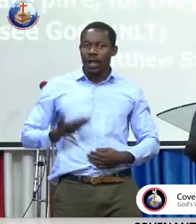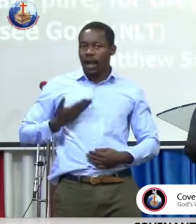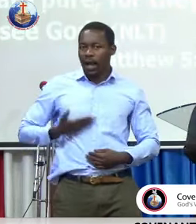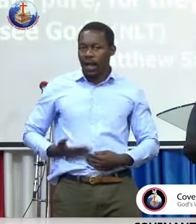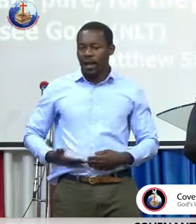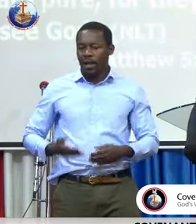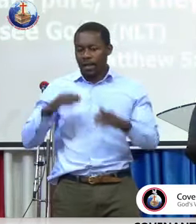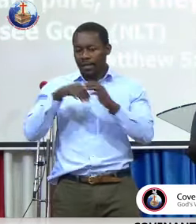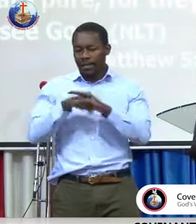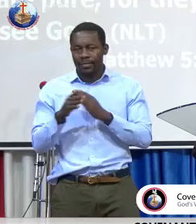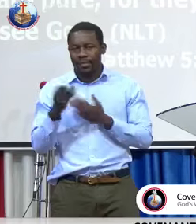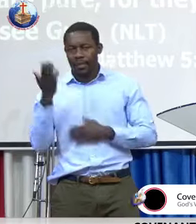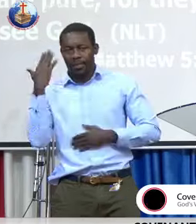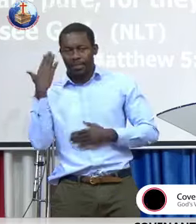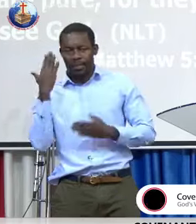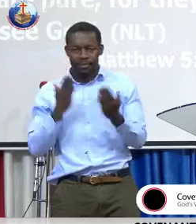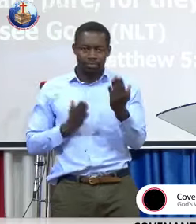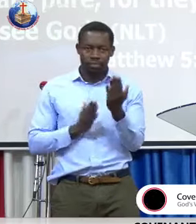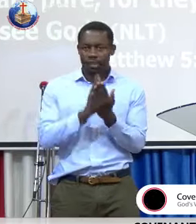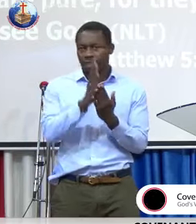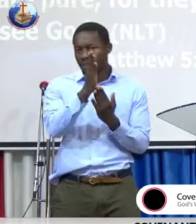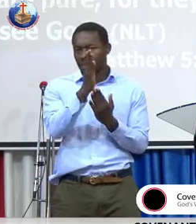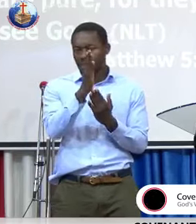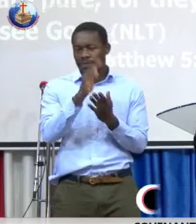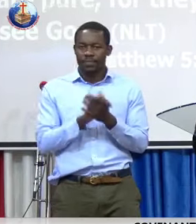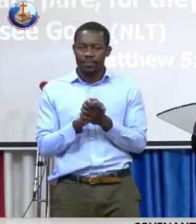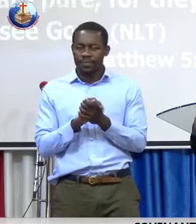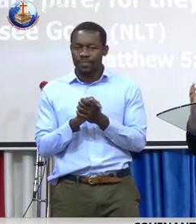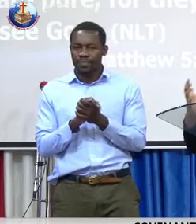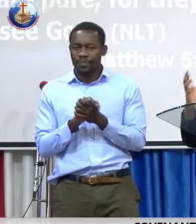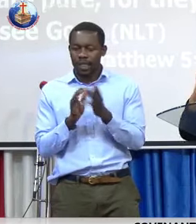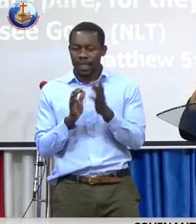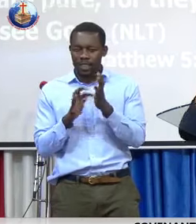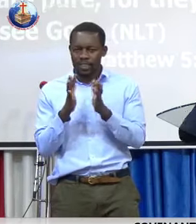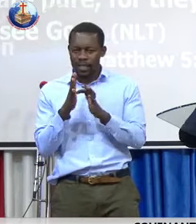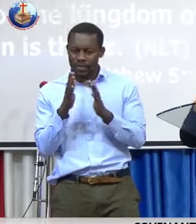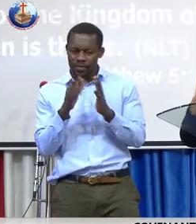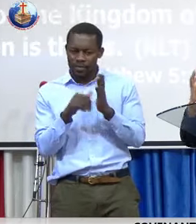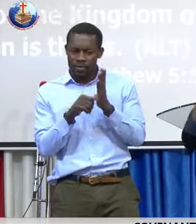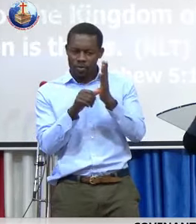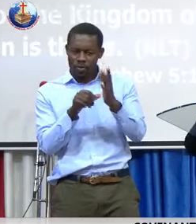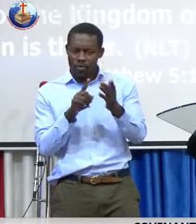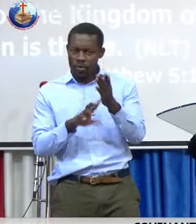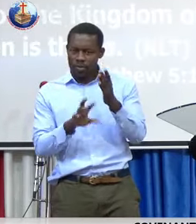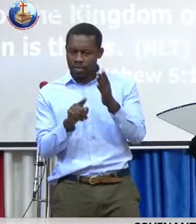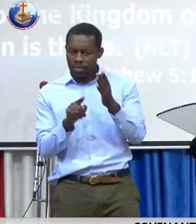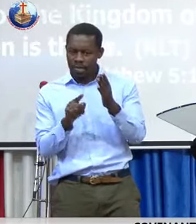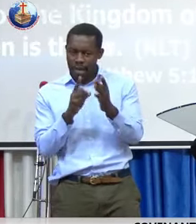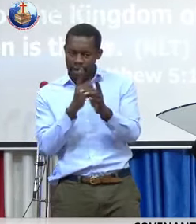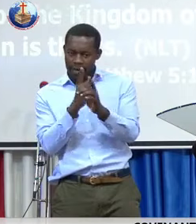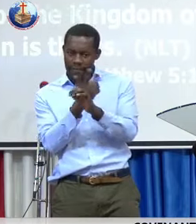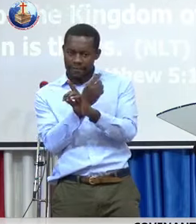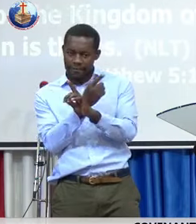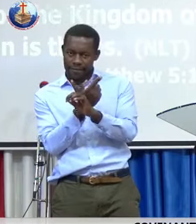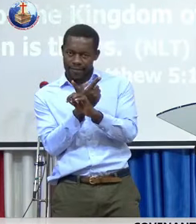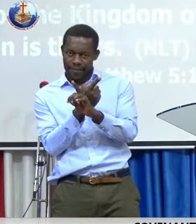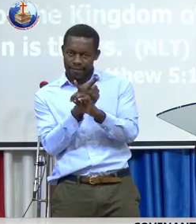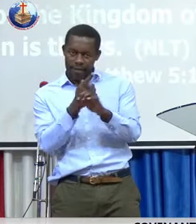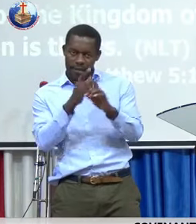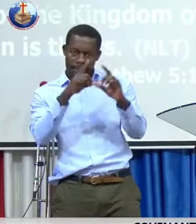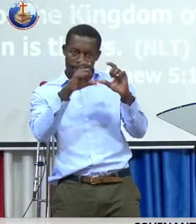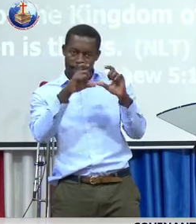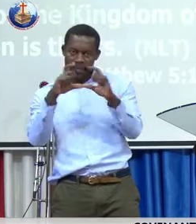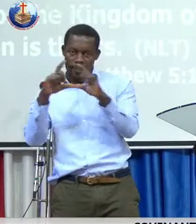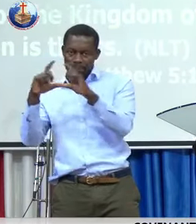righteousness. Heri walio na njaa na kiu cha haki. He was painting a picture of the difference. Alikuwa anaweka taswira ya